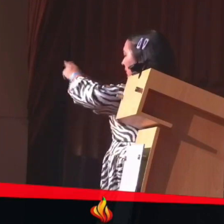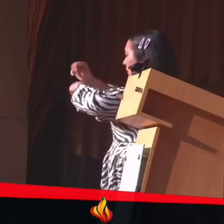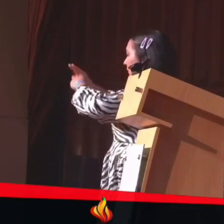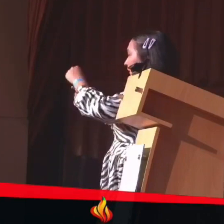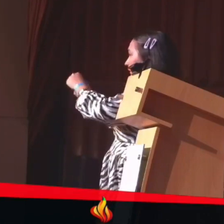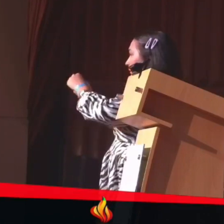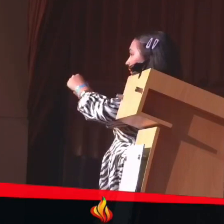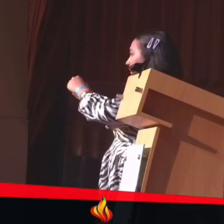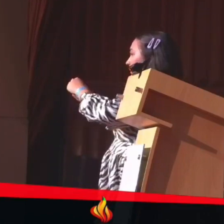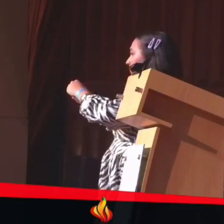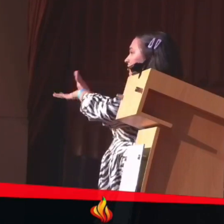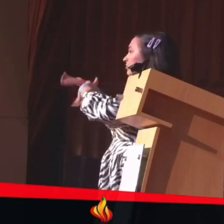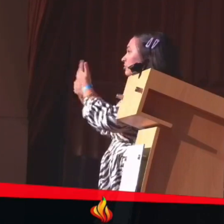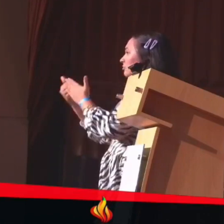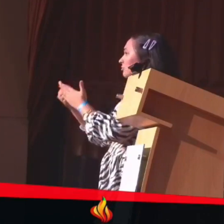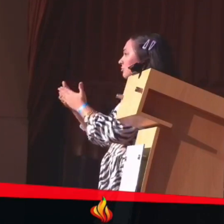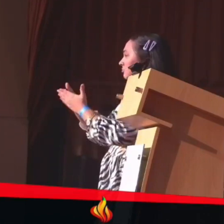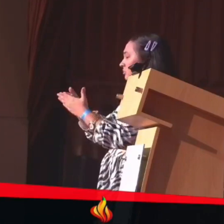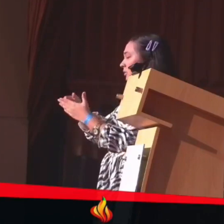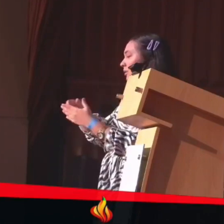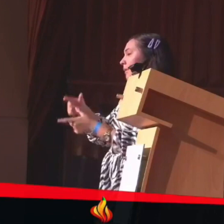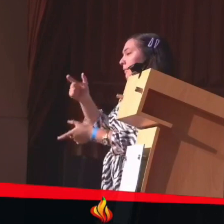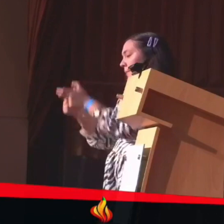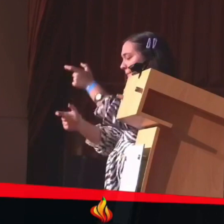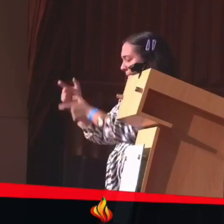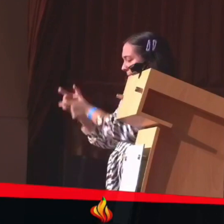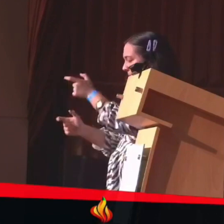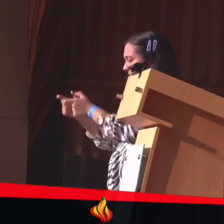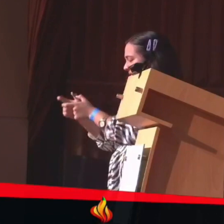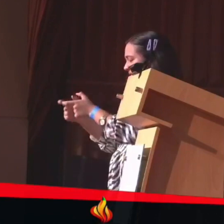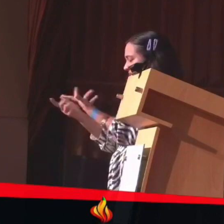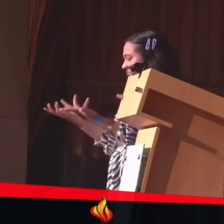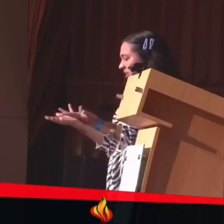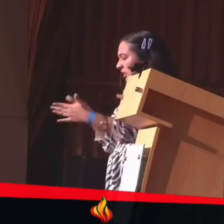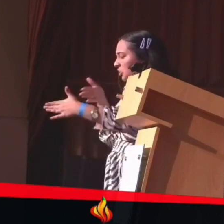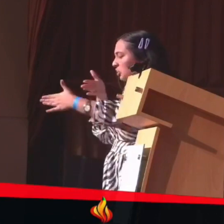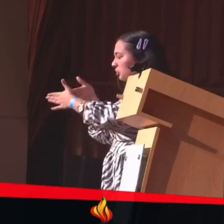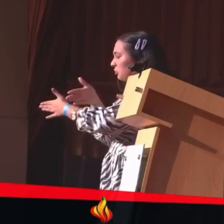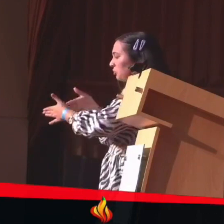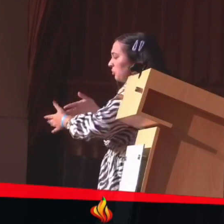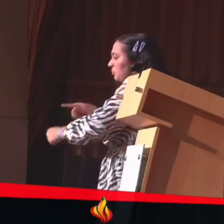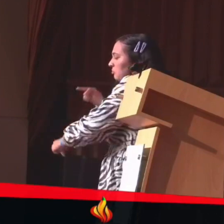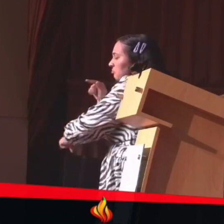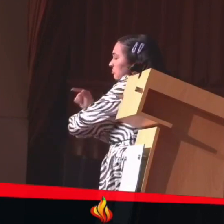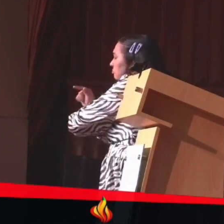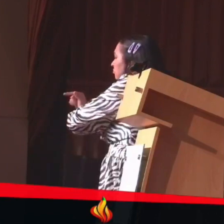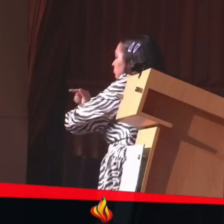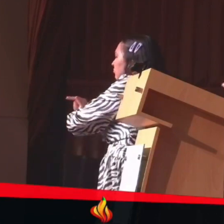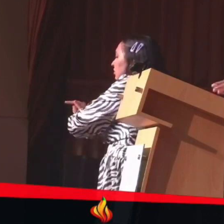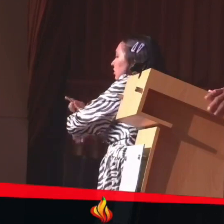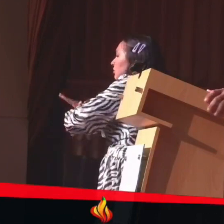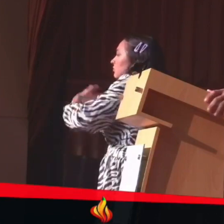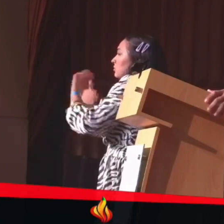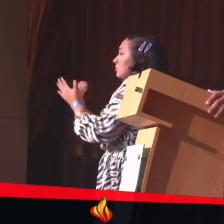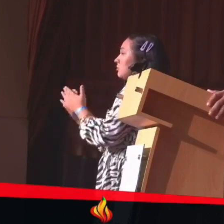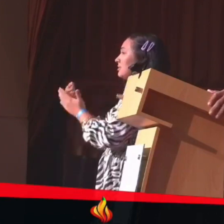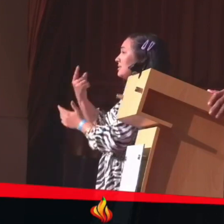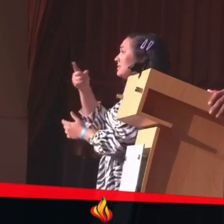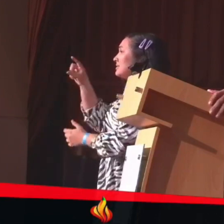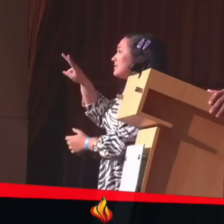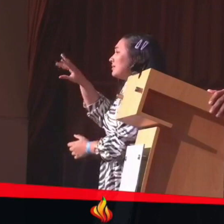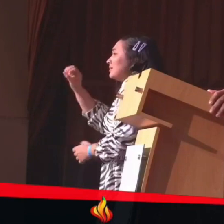sociedad. Iba en sentido contrario, se burlaban de él. 120 años construyendo un